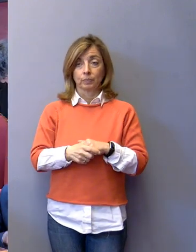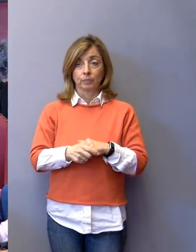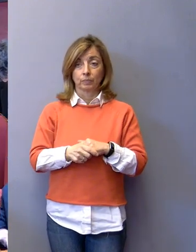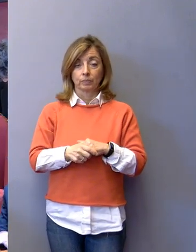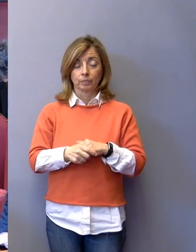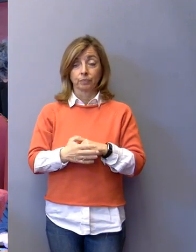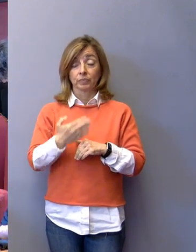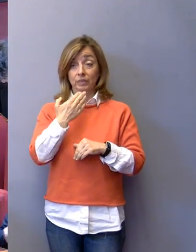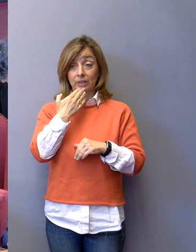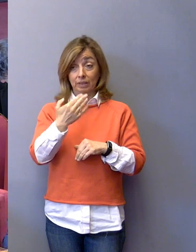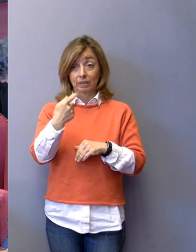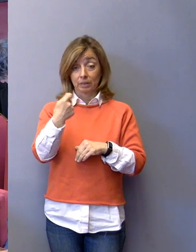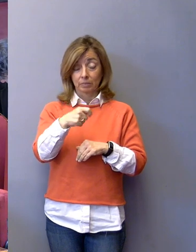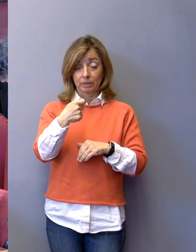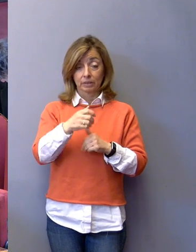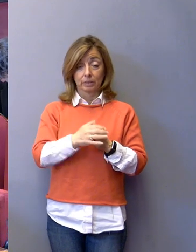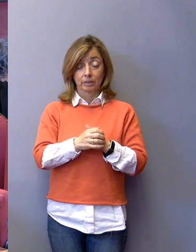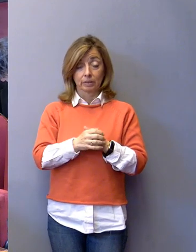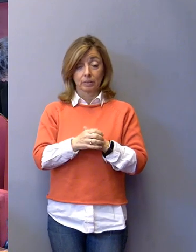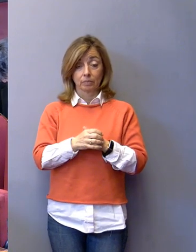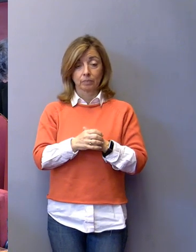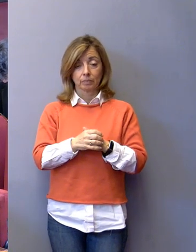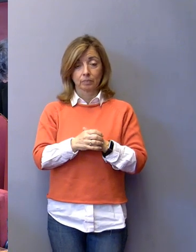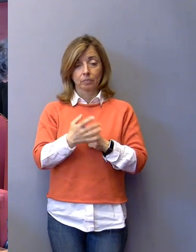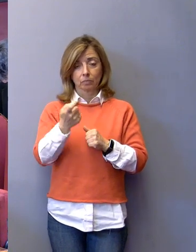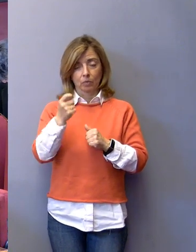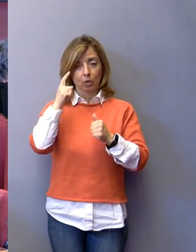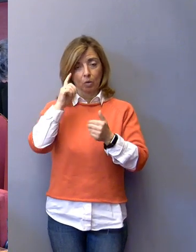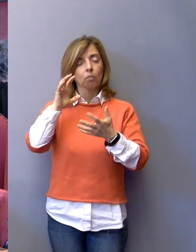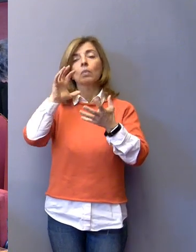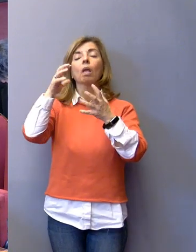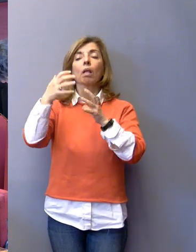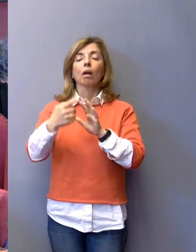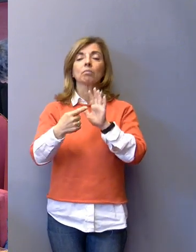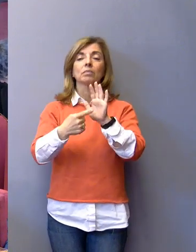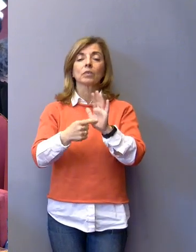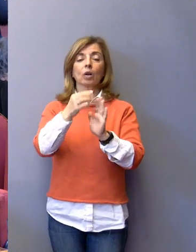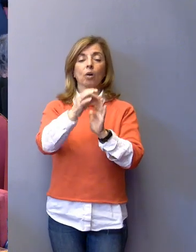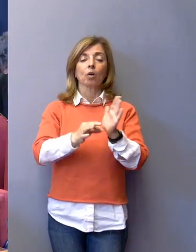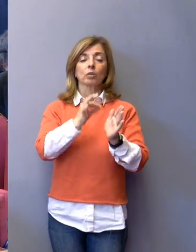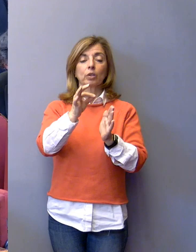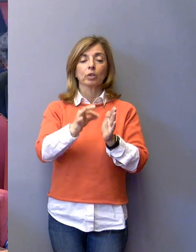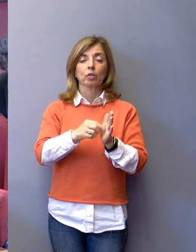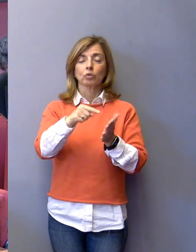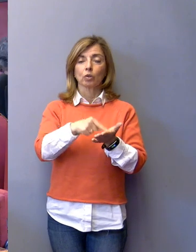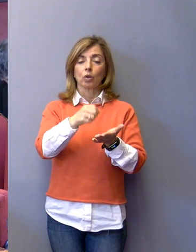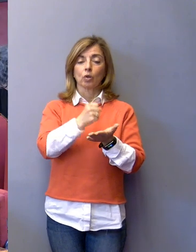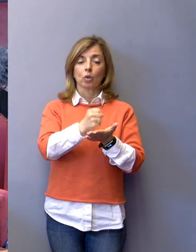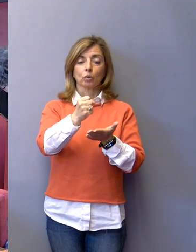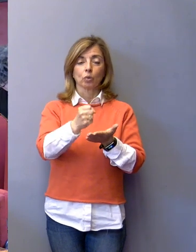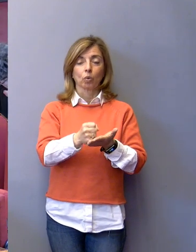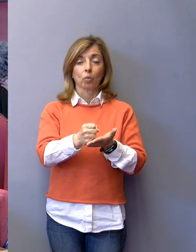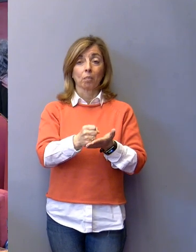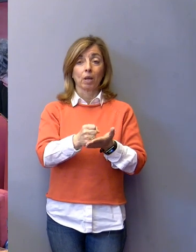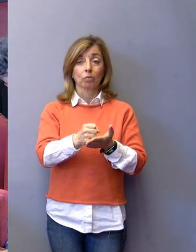Grazie presidente è un po' complicato presentare degli minuti del giorno su una pratica che è arrivata